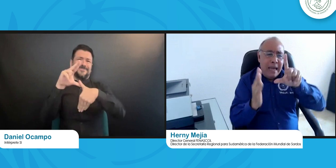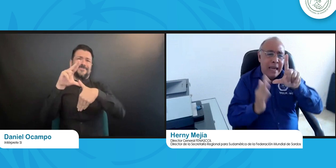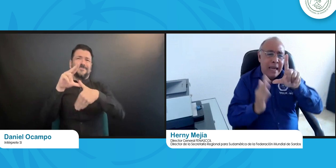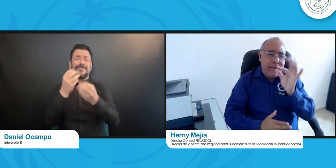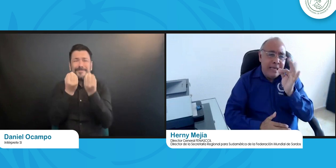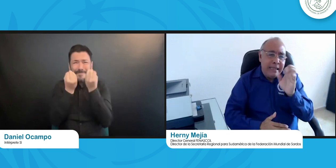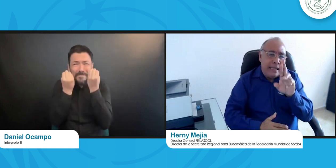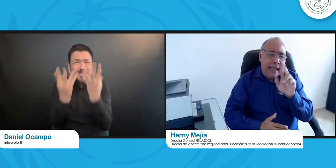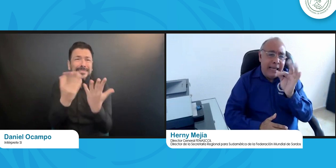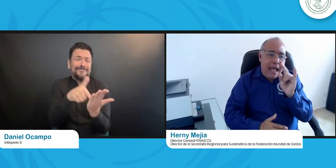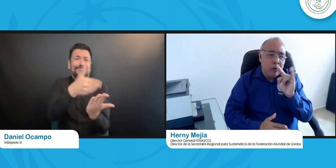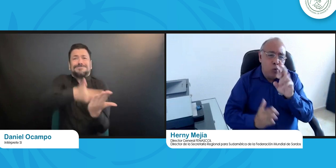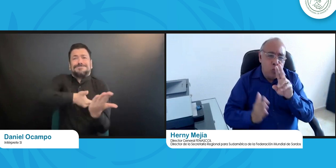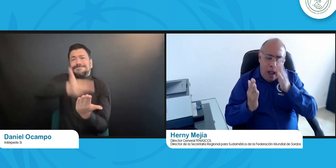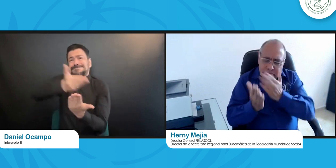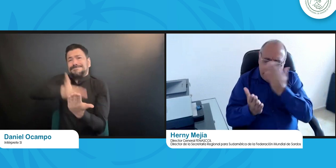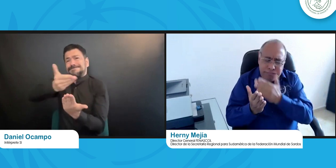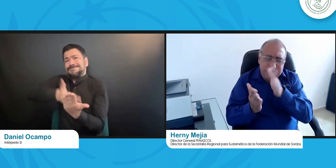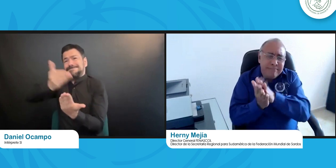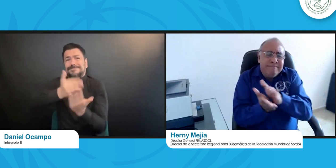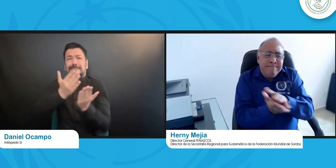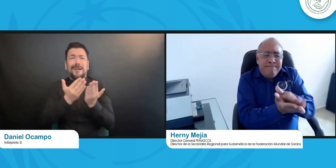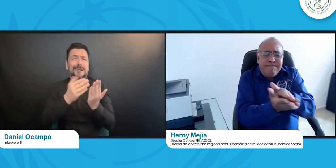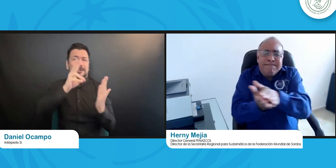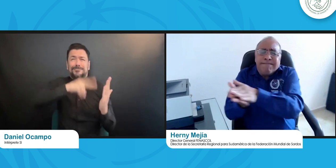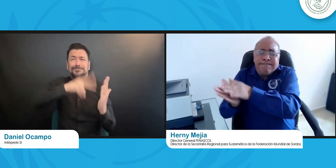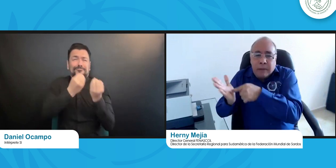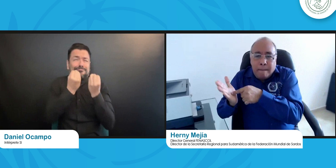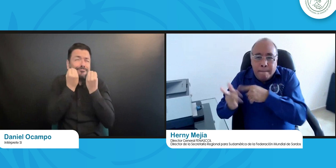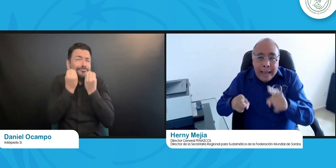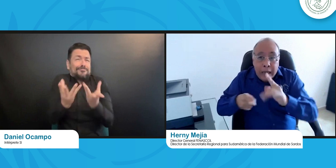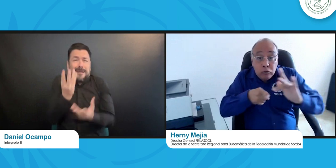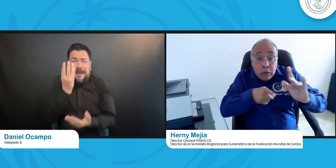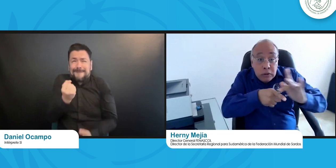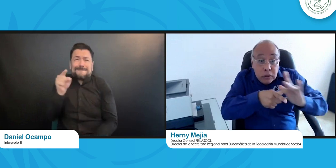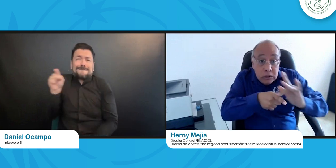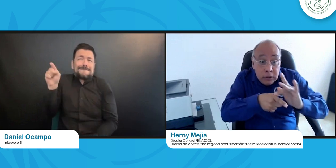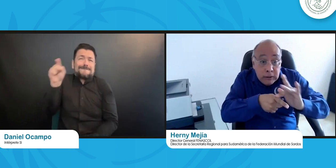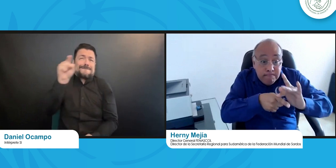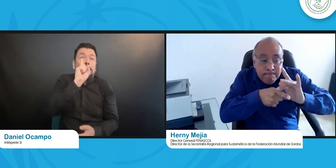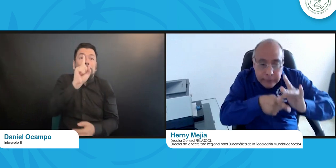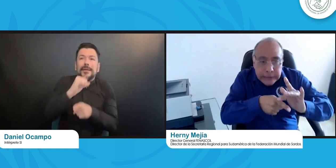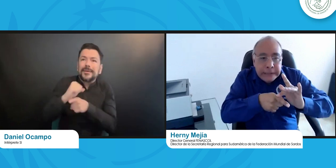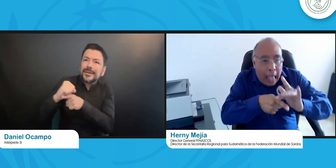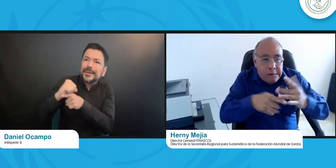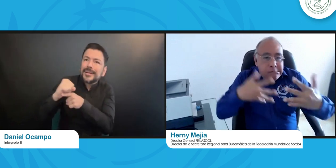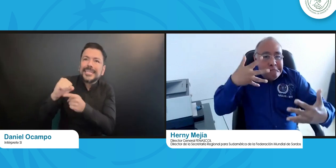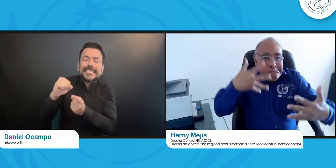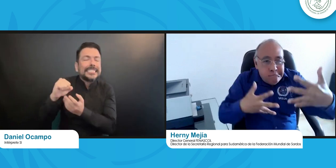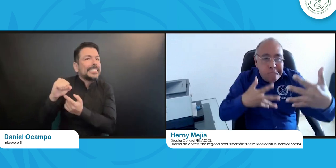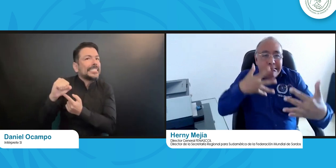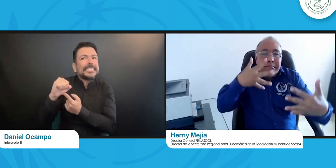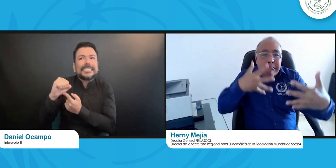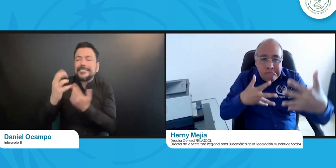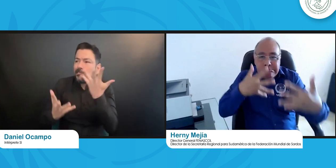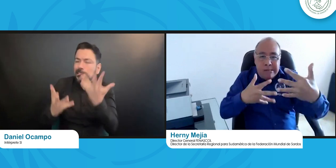que en Latinoamérica tenemos mucha literatura, muchos documentos que sustentan este